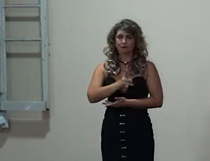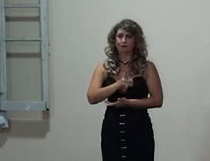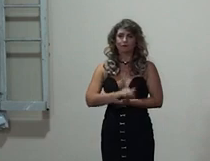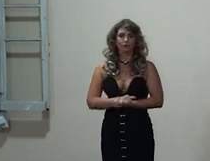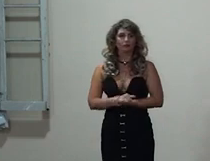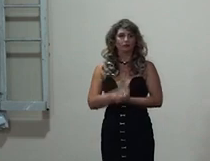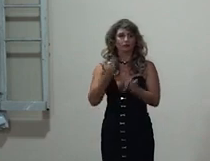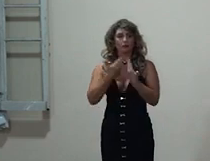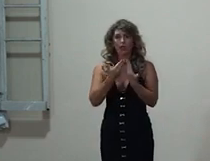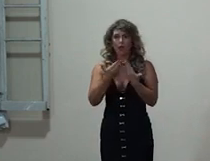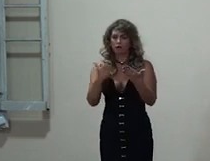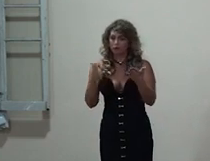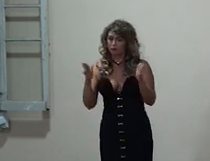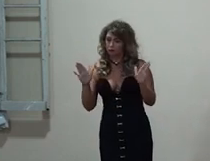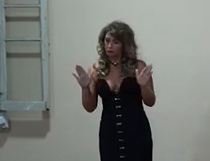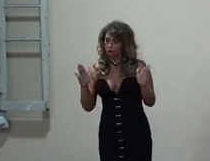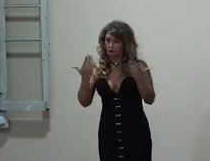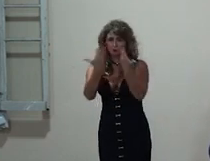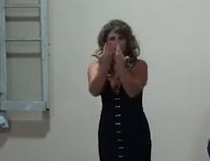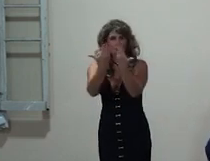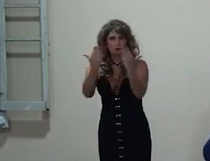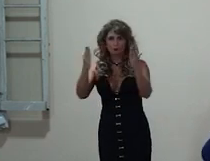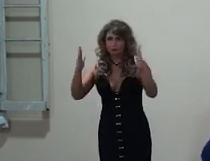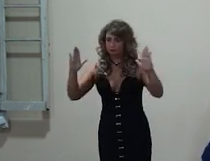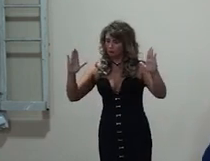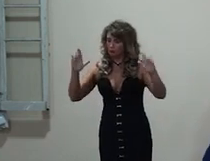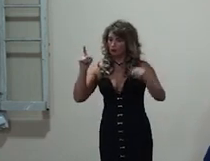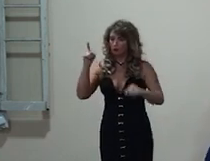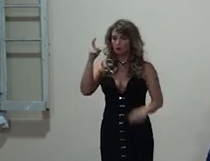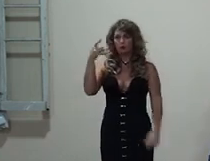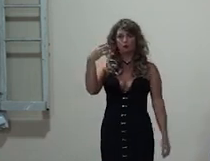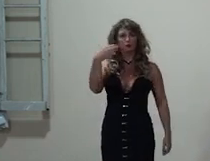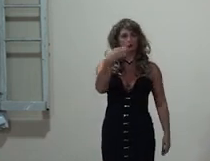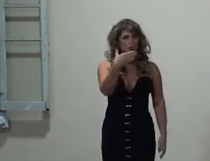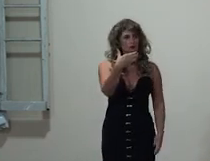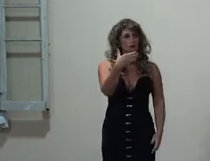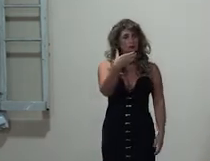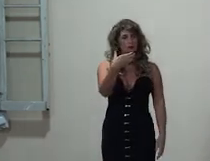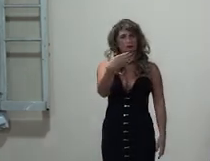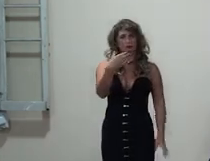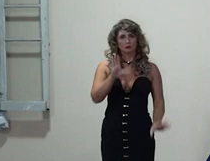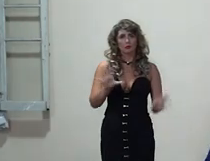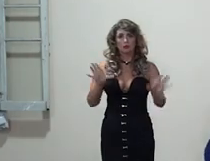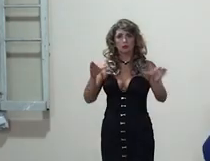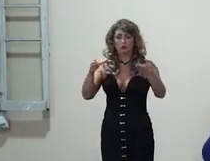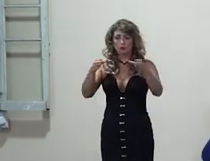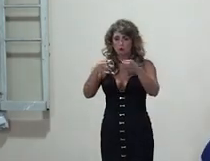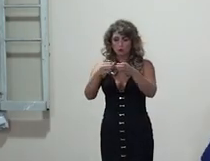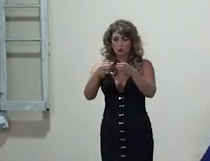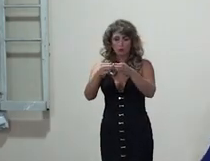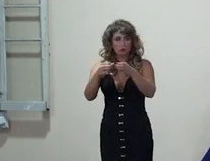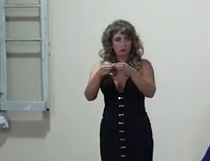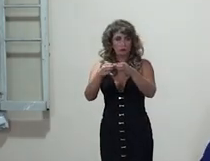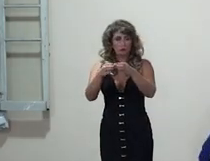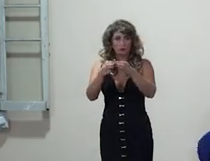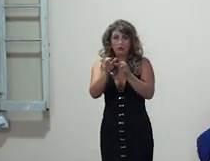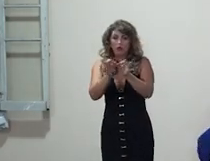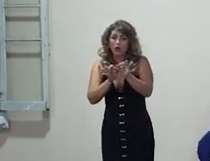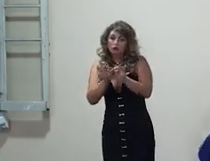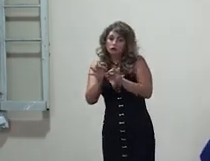e abriu então as portas da Isupar para esse grupo que se